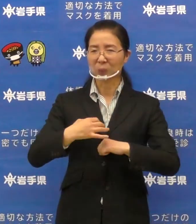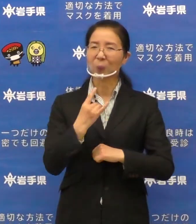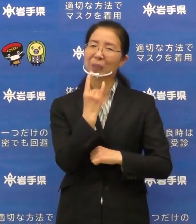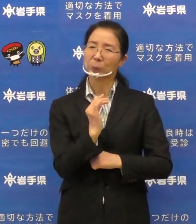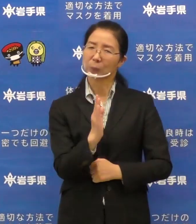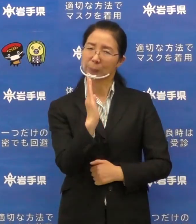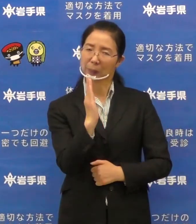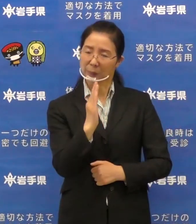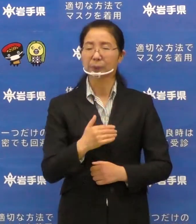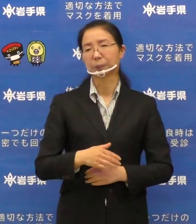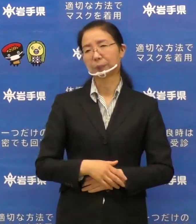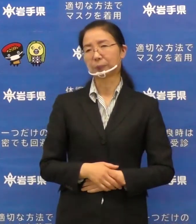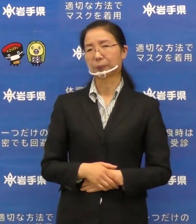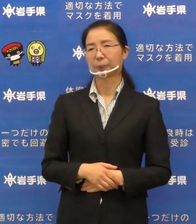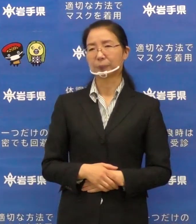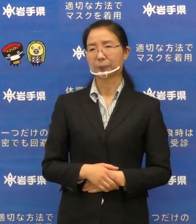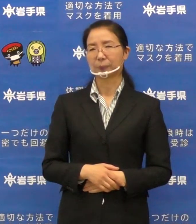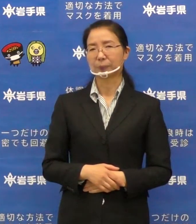というところです。